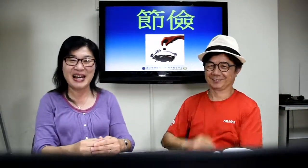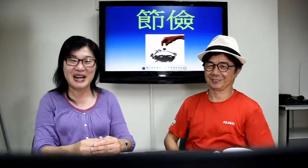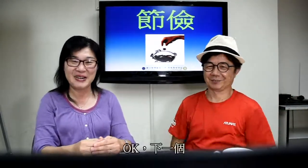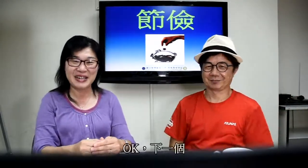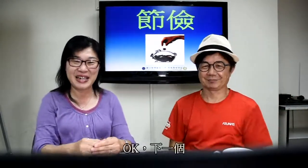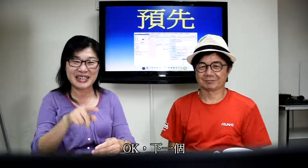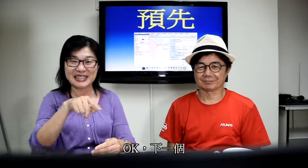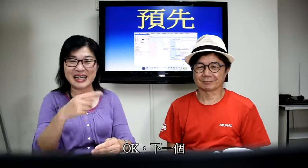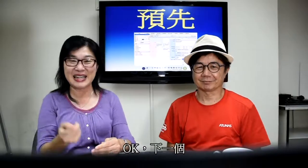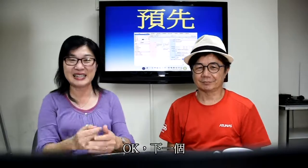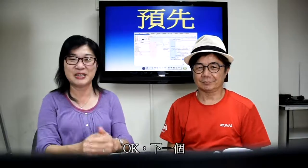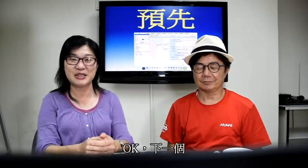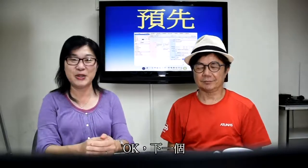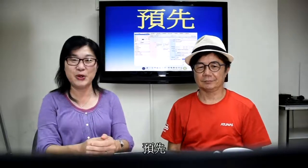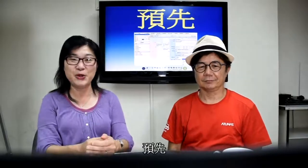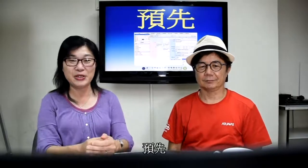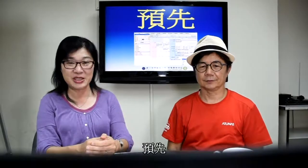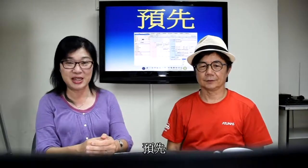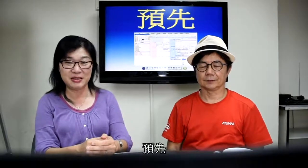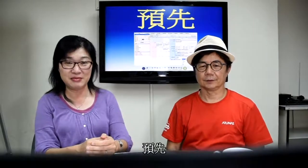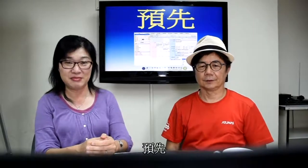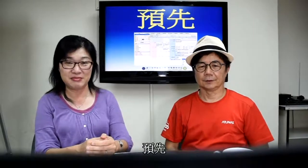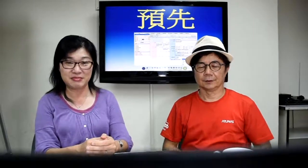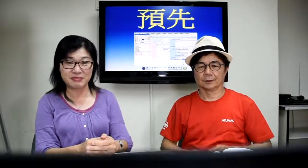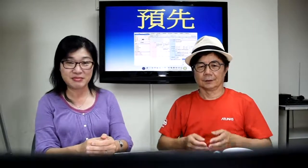OK， 下一个预先，